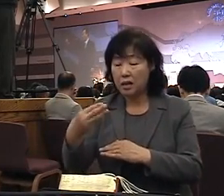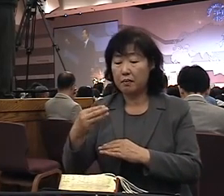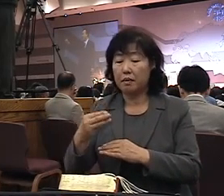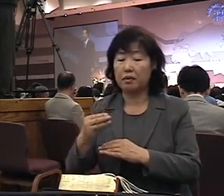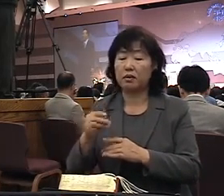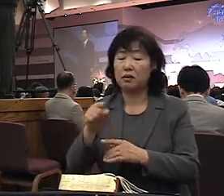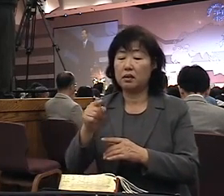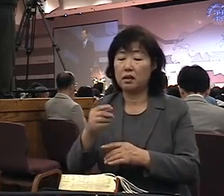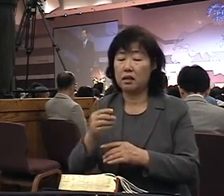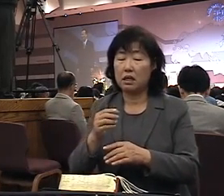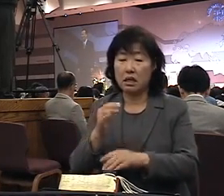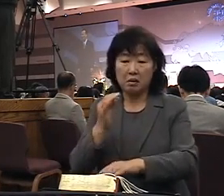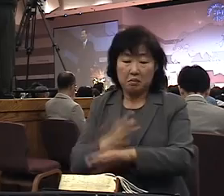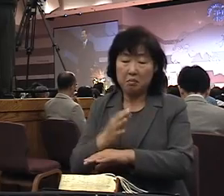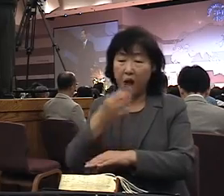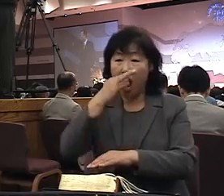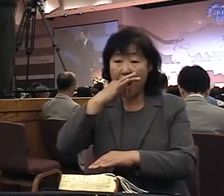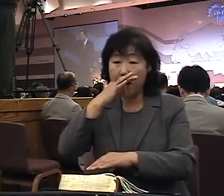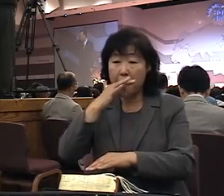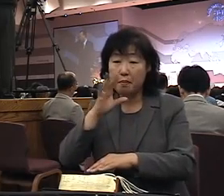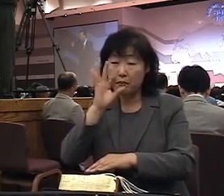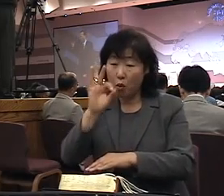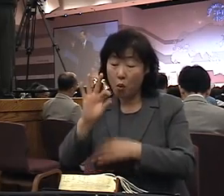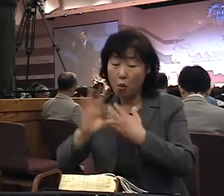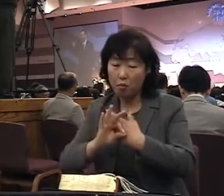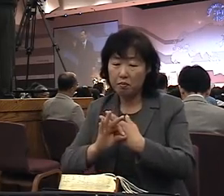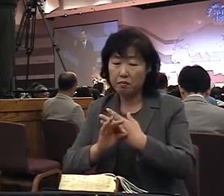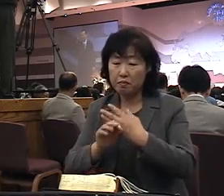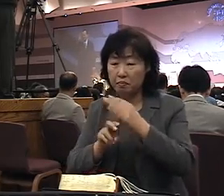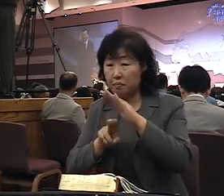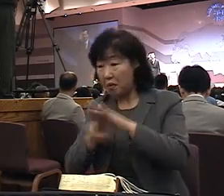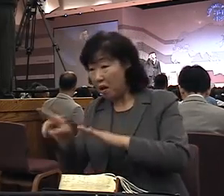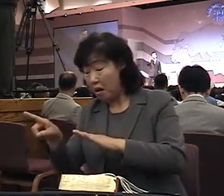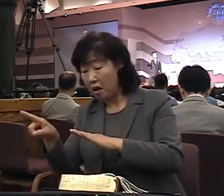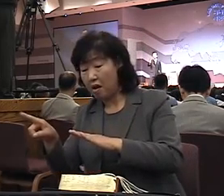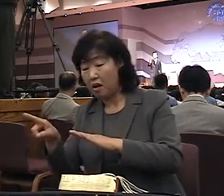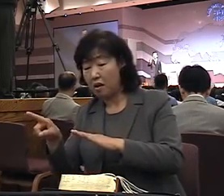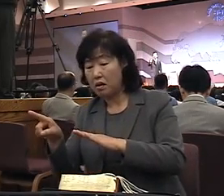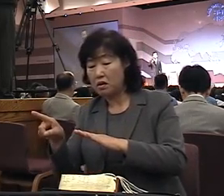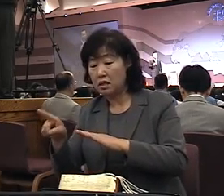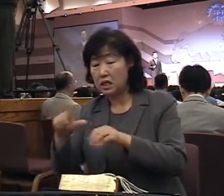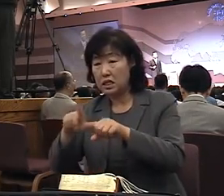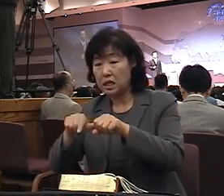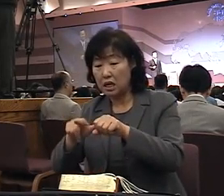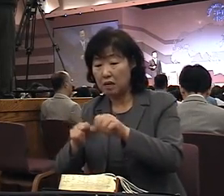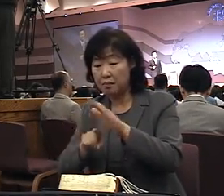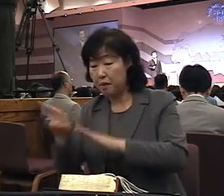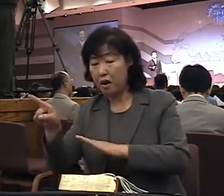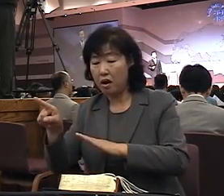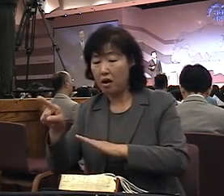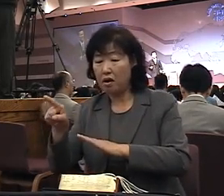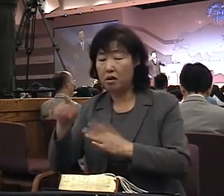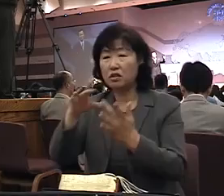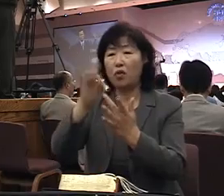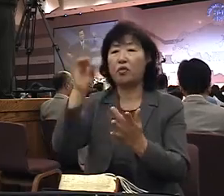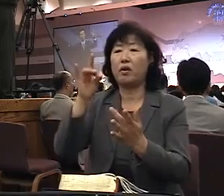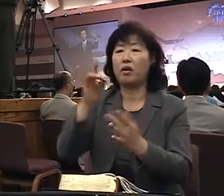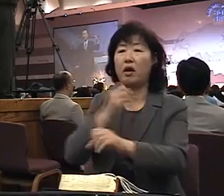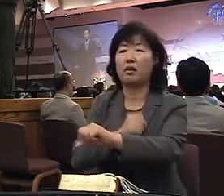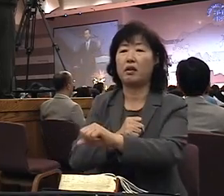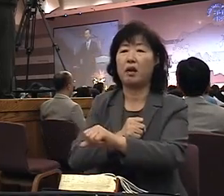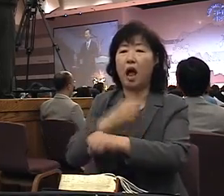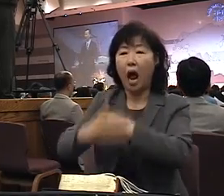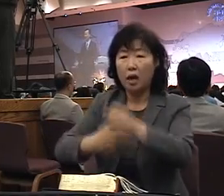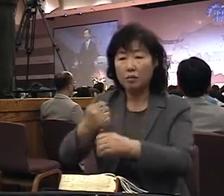이익만, 편리만을 보면서 빗나간 시각, 빗나간 선택을 했던 것입니다. 하나님께서